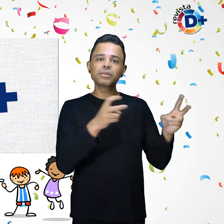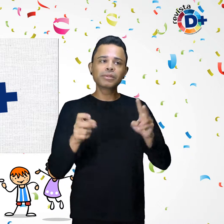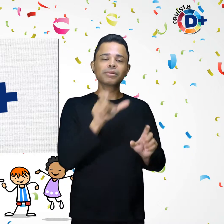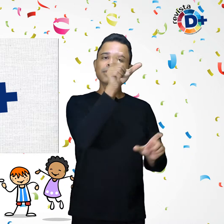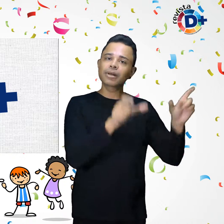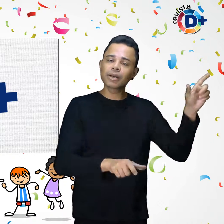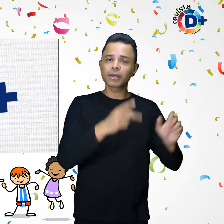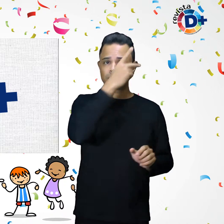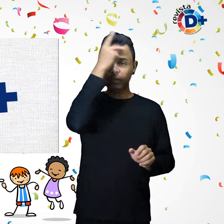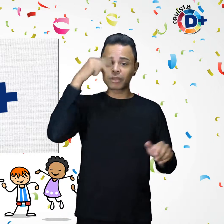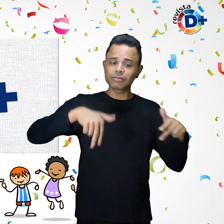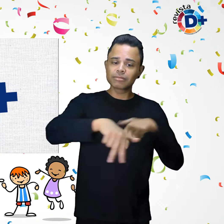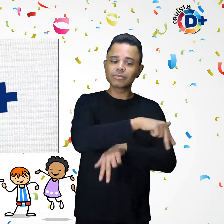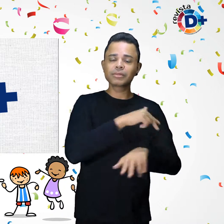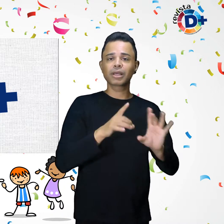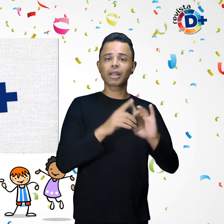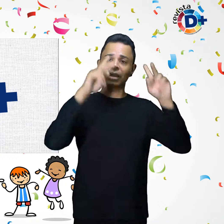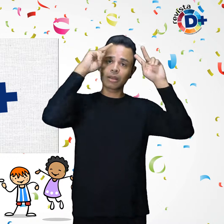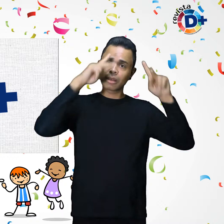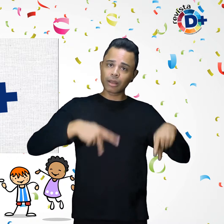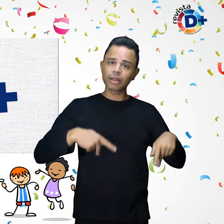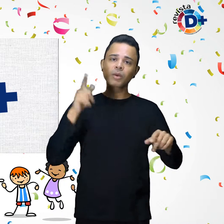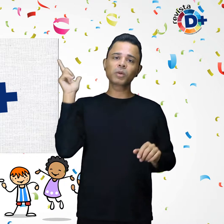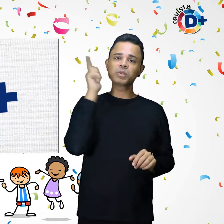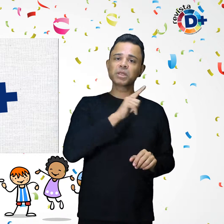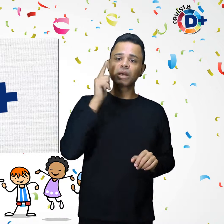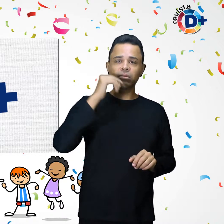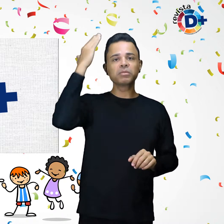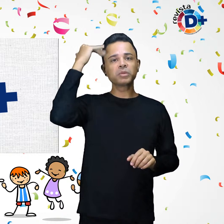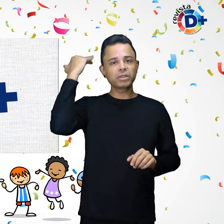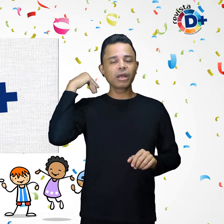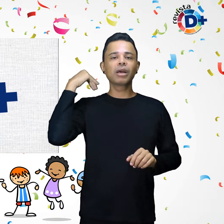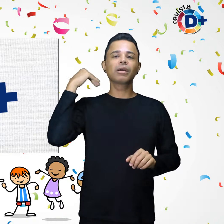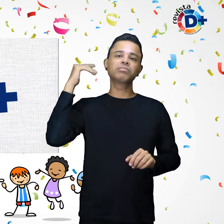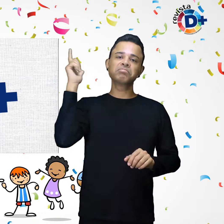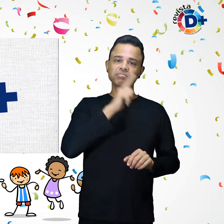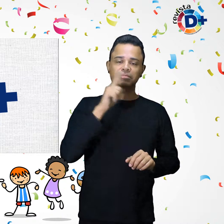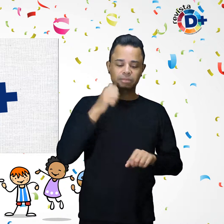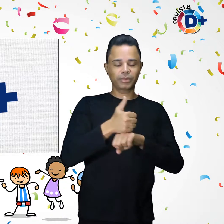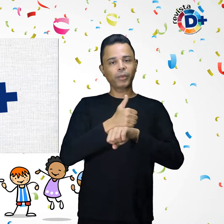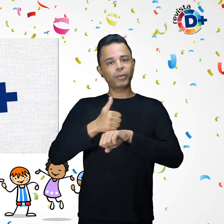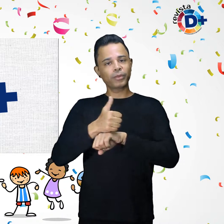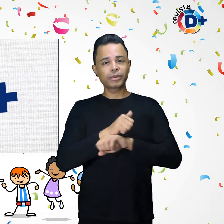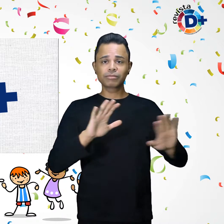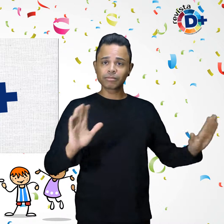dia e também a capacidade de alcançar o sucesso profissional e pessoal, incentivando todos